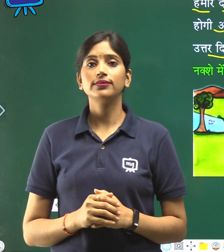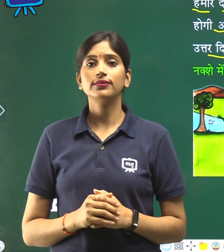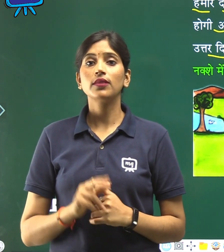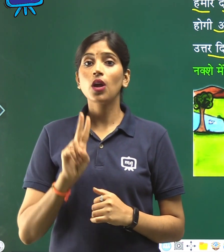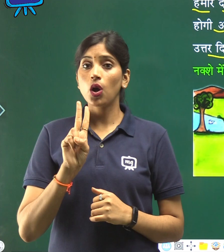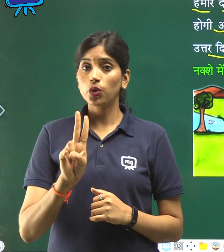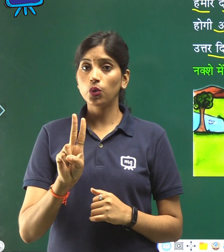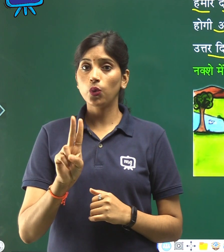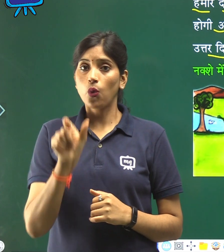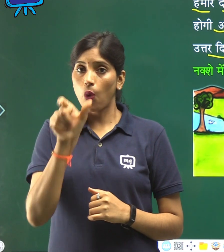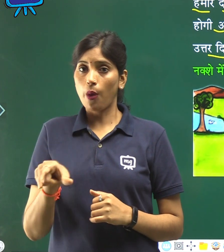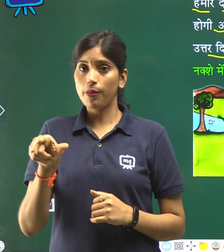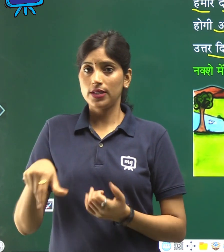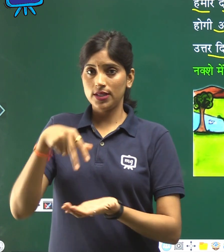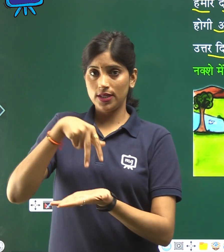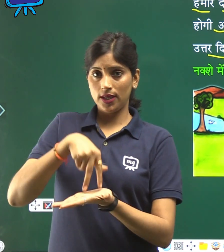दोनों बच्चे खड़े हैं,